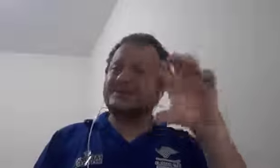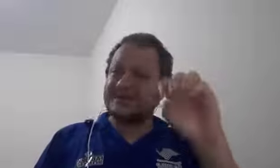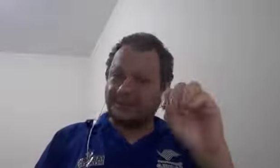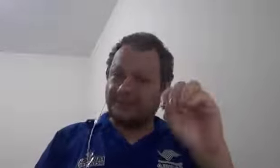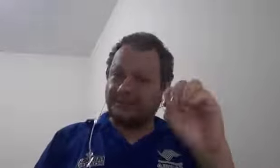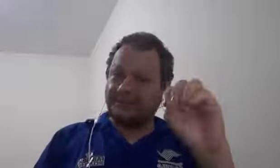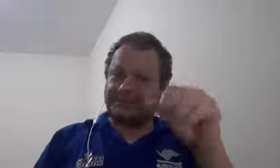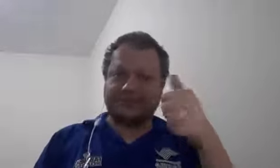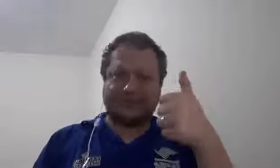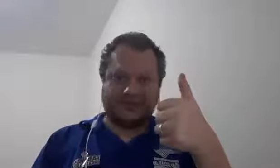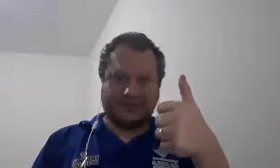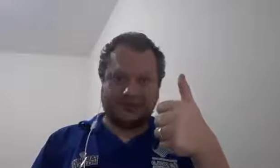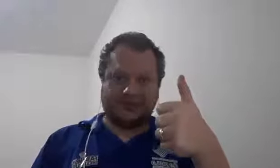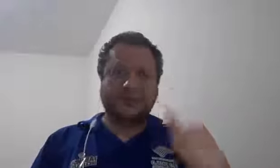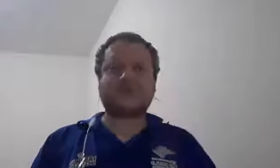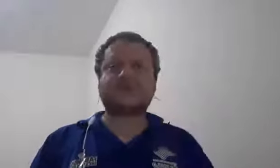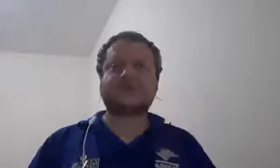Conceição. Certo? Conceição.